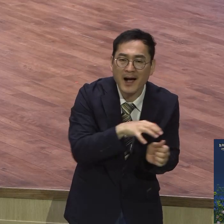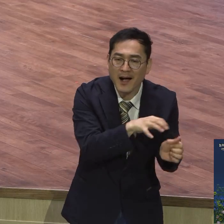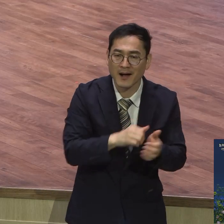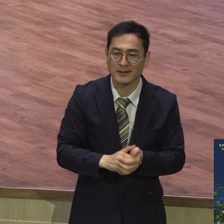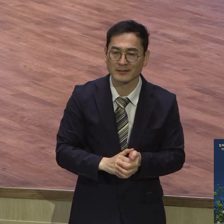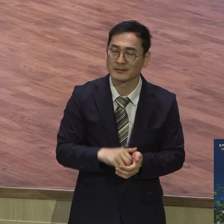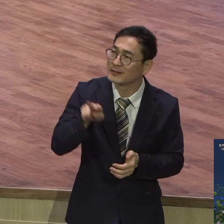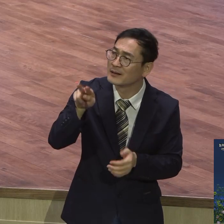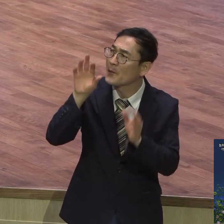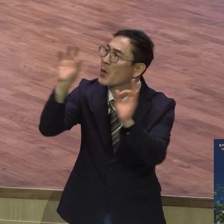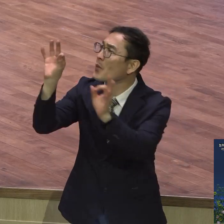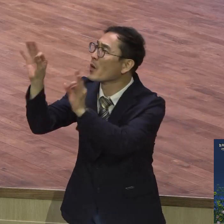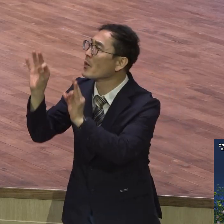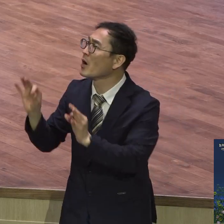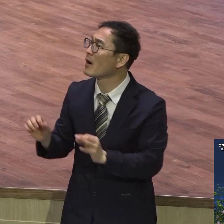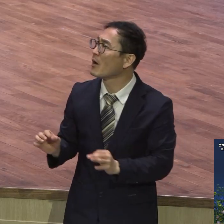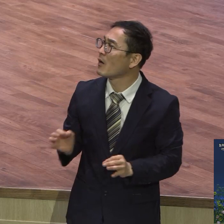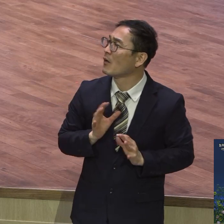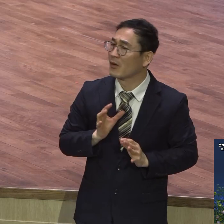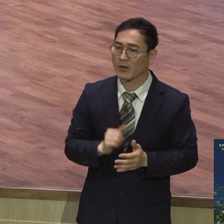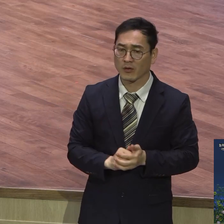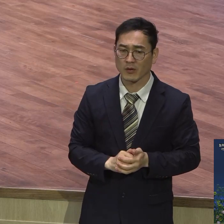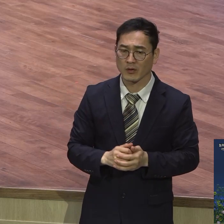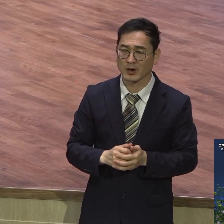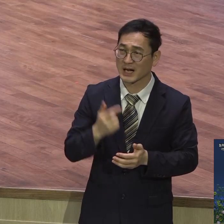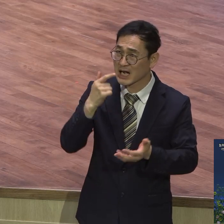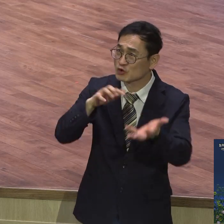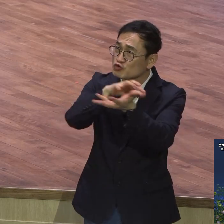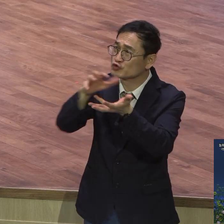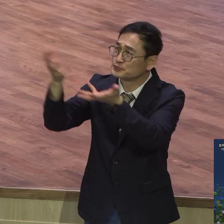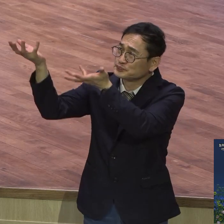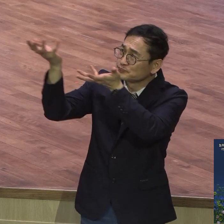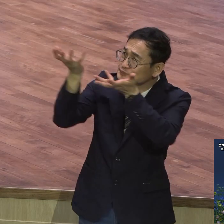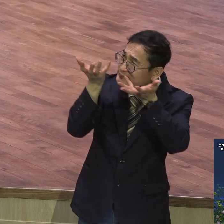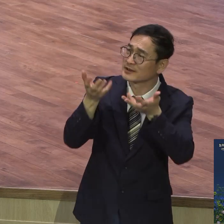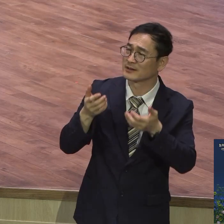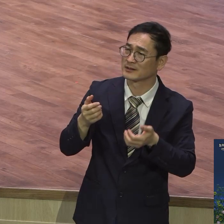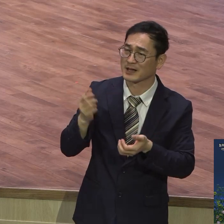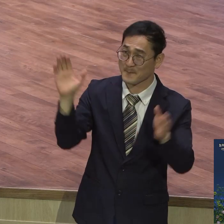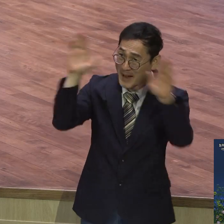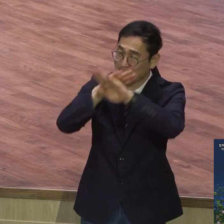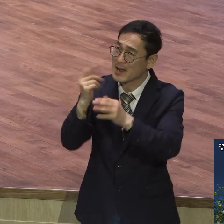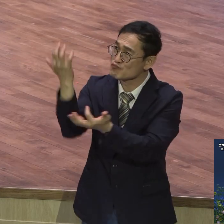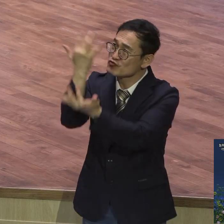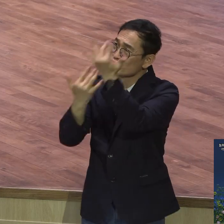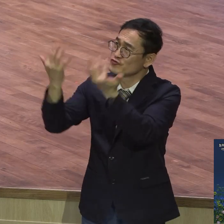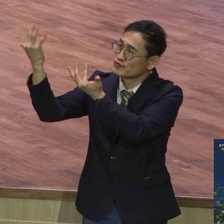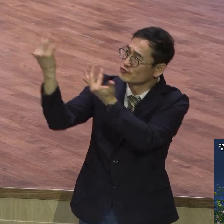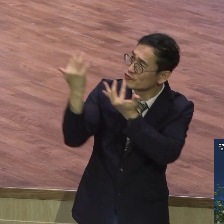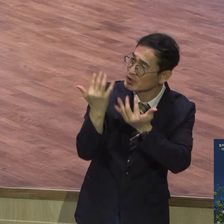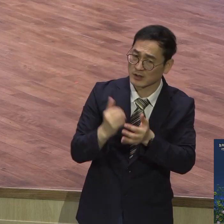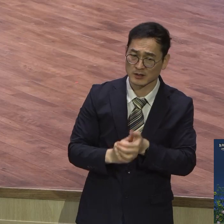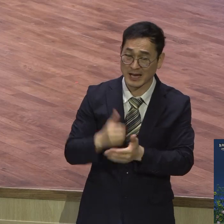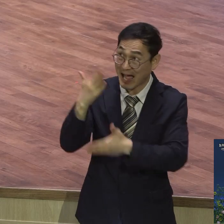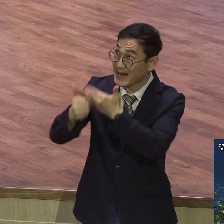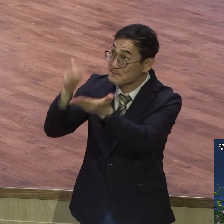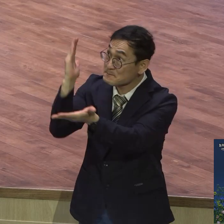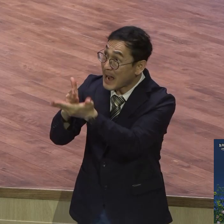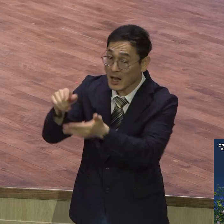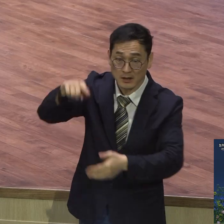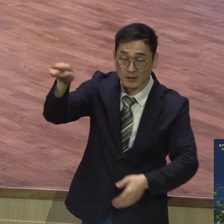체험했습니다. 어떻게 낮에는 구름기둥, 밤에는 불기둥이 나타납니까? 하나님이 안 하고는 할 수가 없는